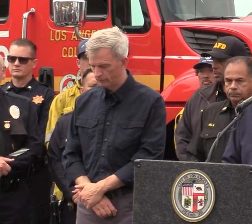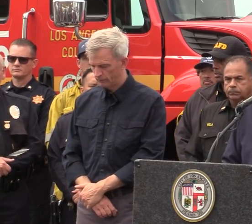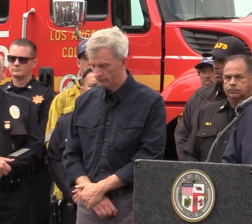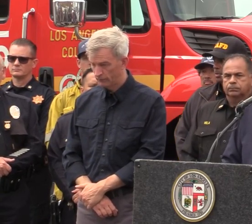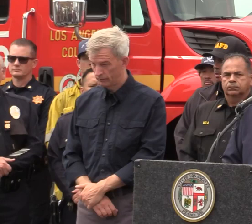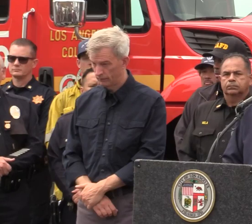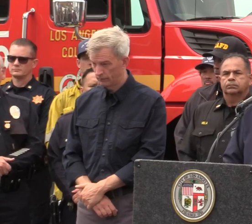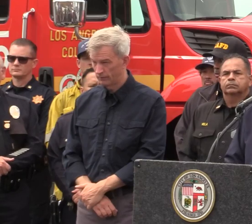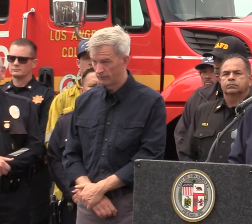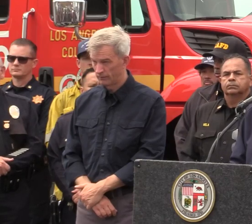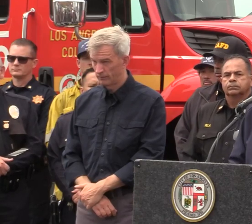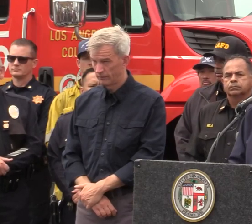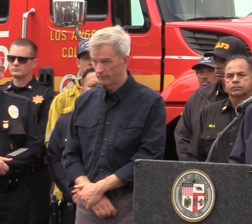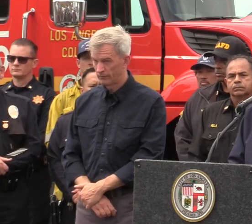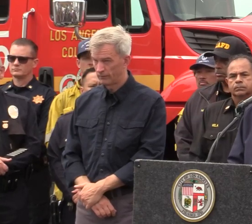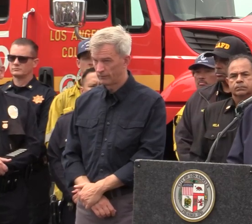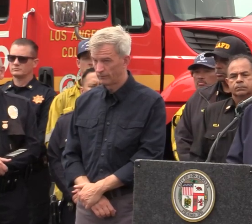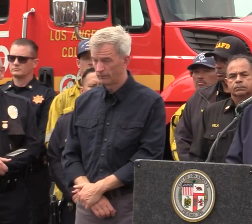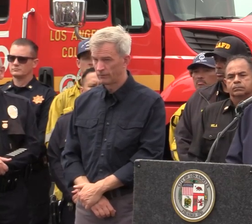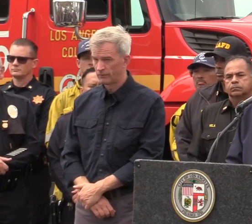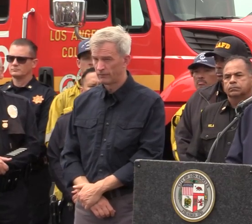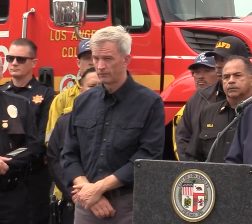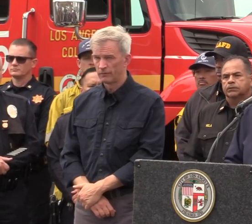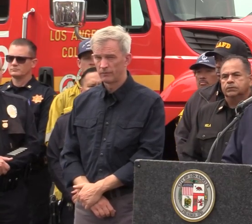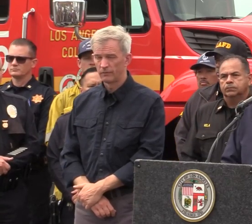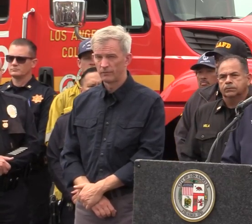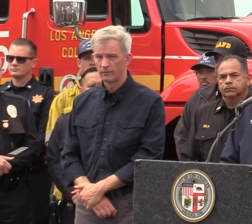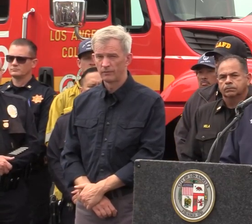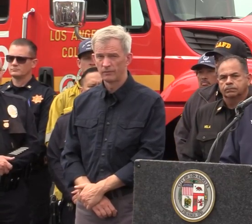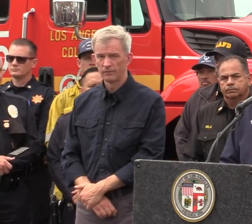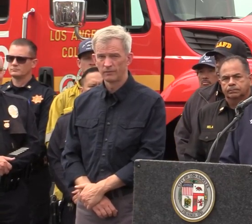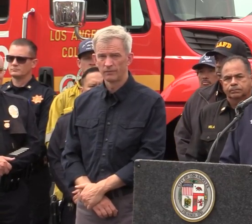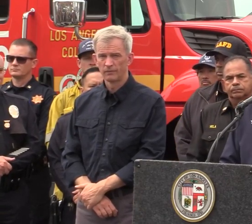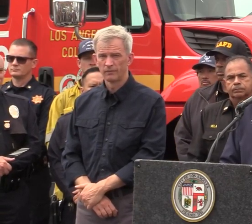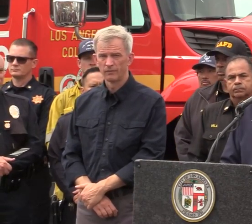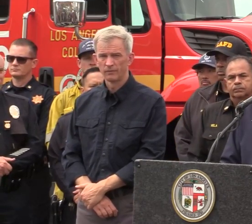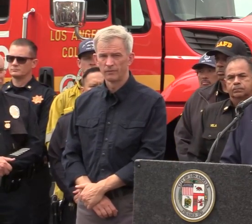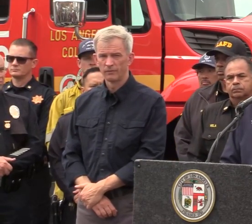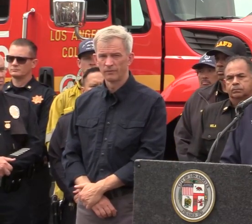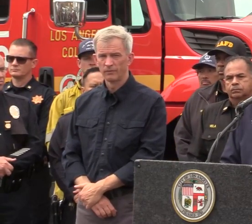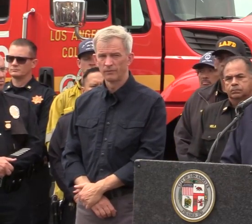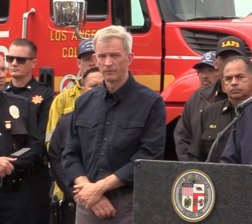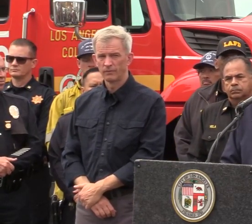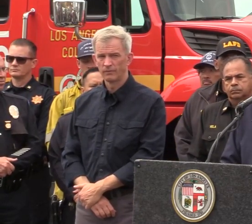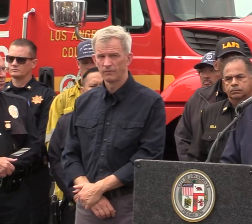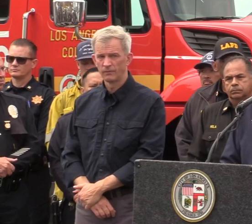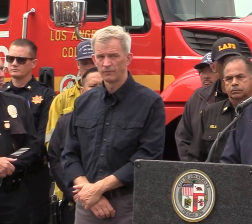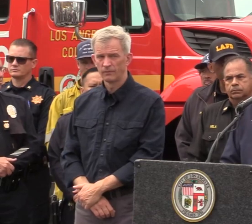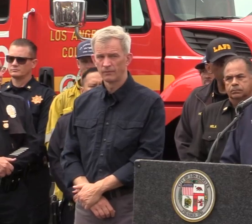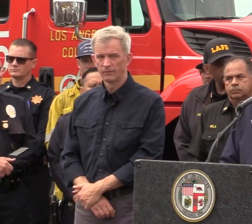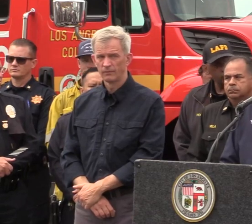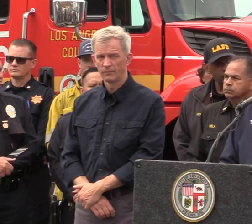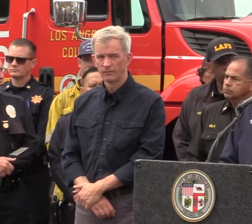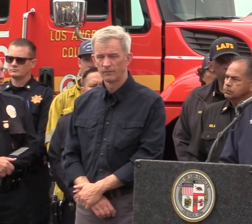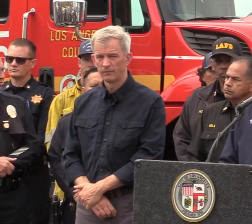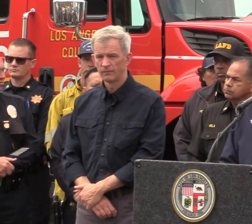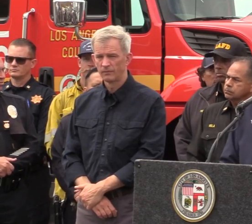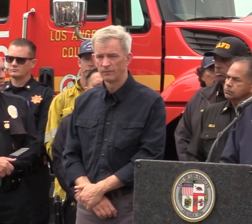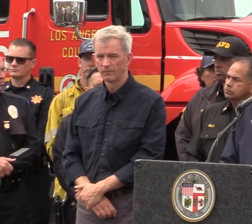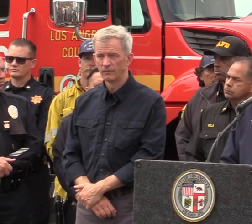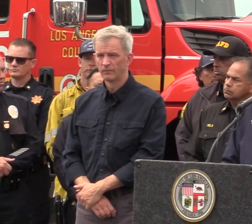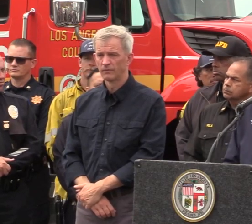agencias durante este momento. Somos tan afortunados a tener estos grandes héroes luchando por